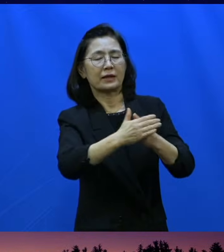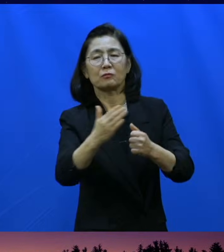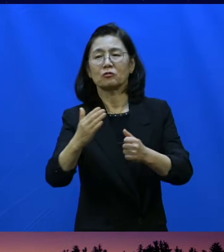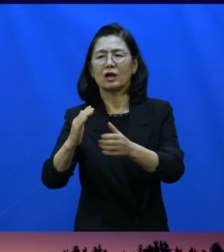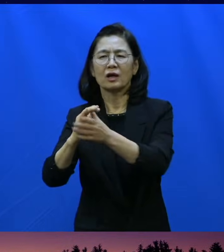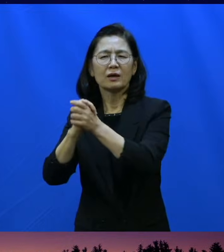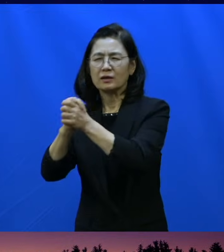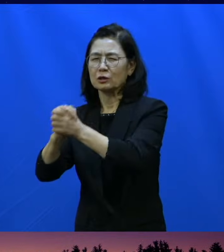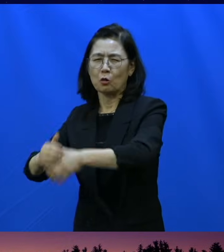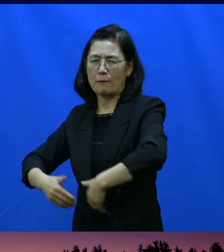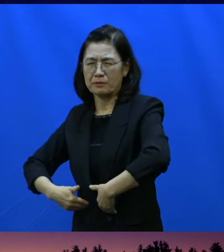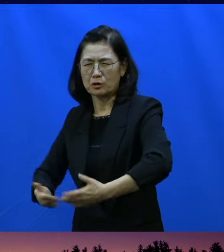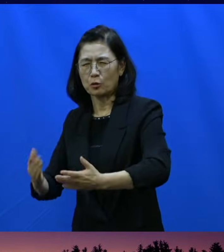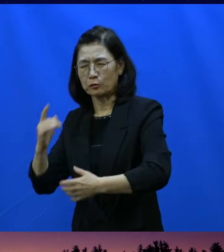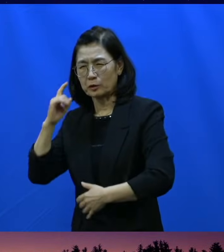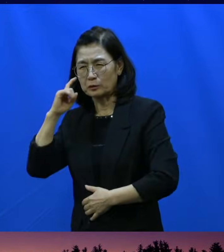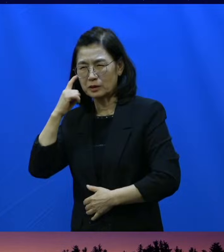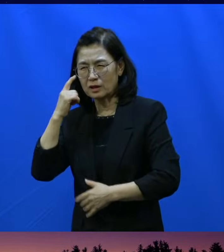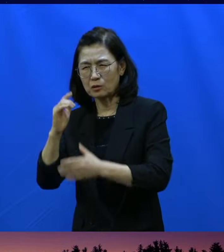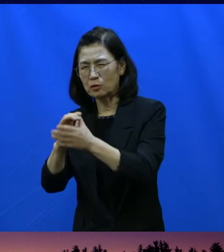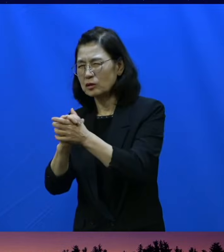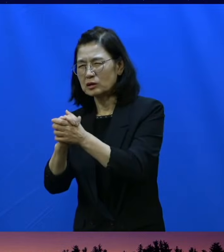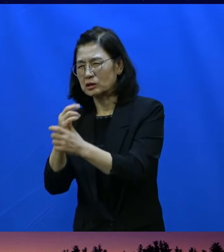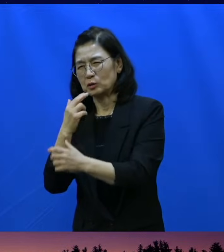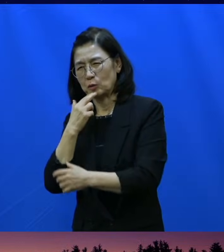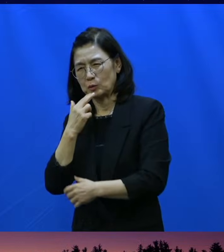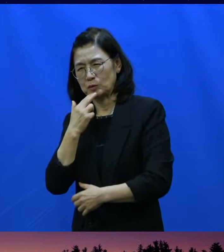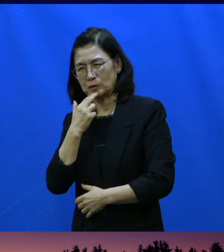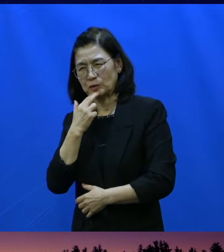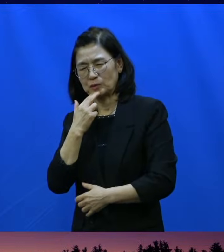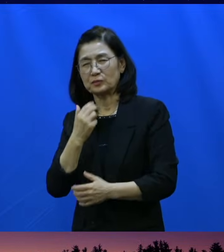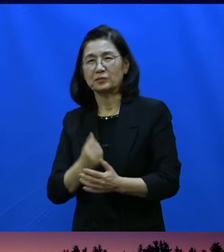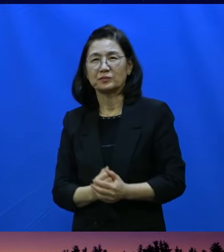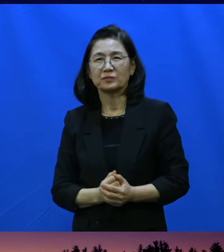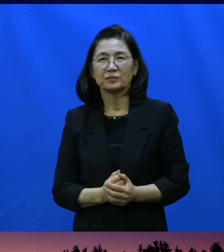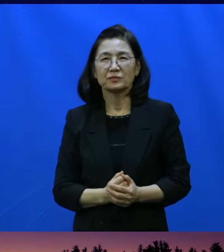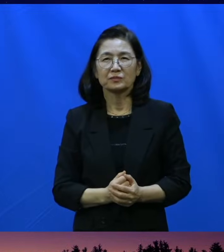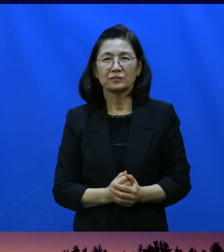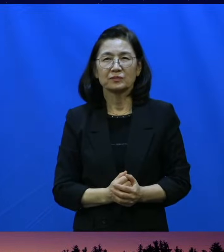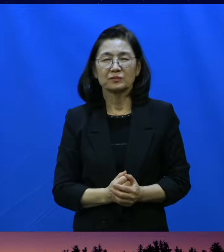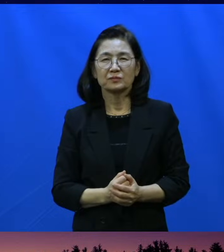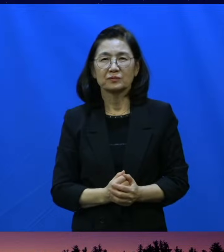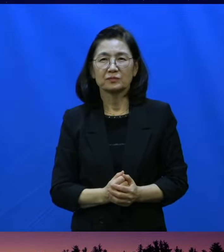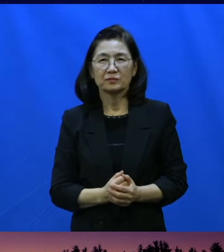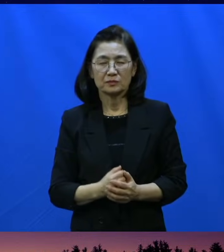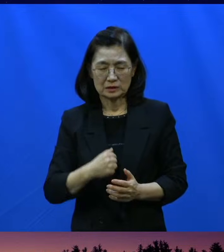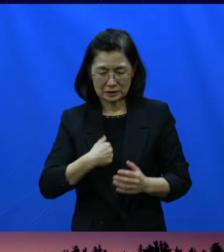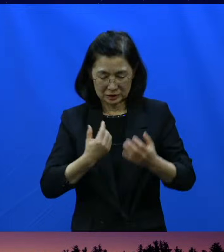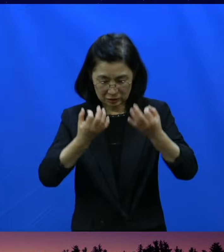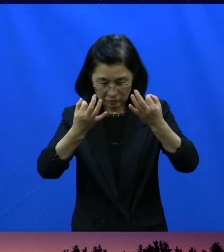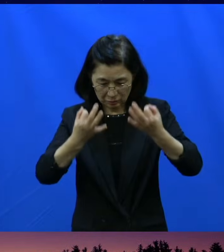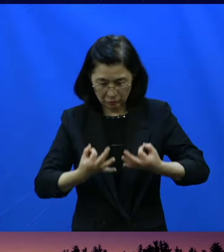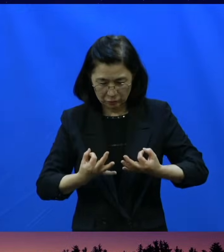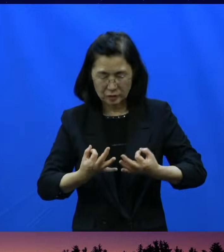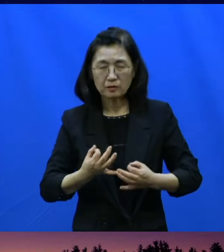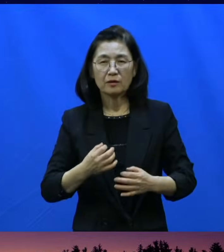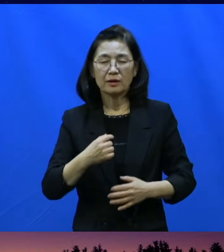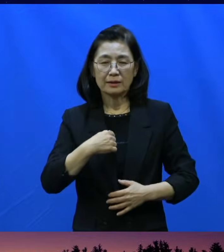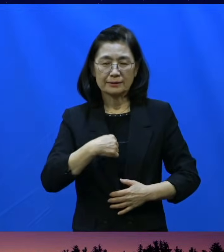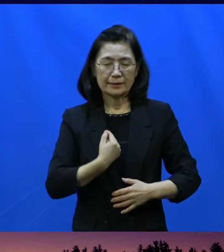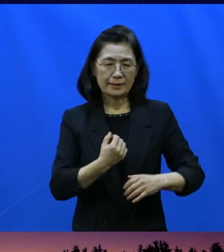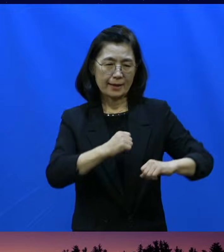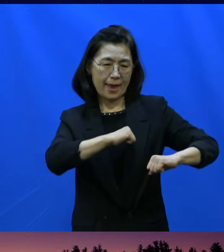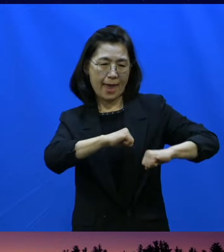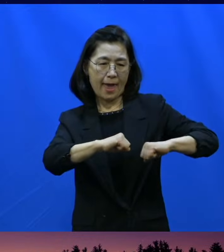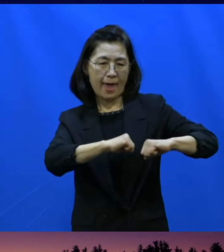자기 능력을 믿는 거죠. 그래서 여러분, 자신의 행위를 의지하고 살아가는 사람을 우리는 율법 아래 살아가는